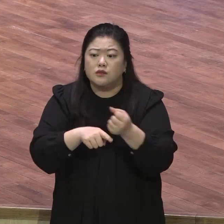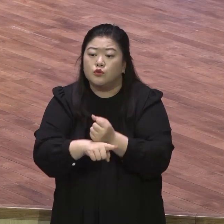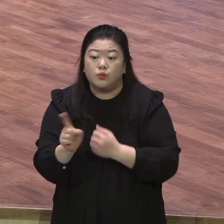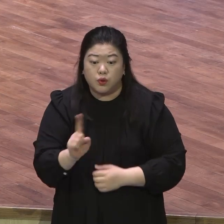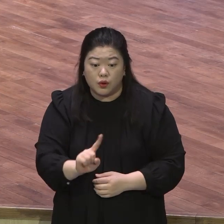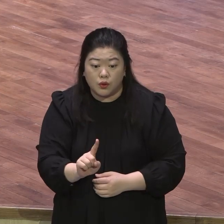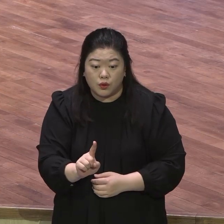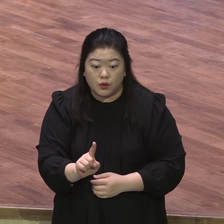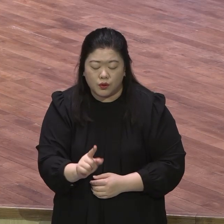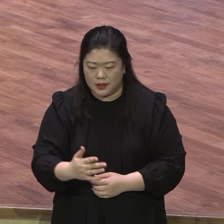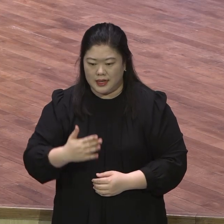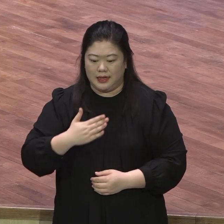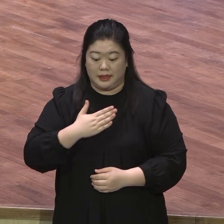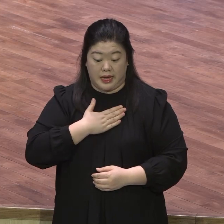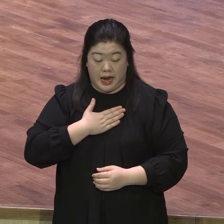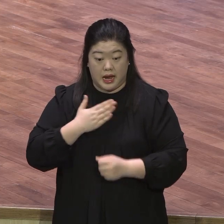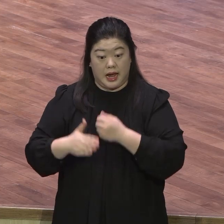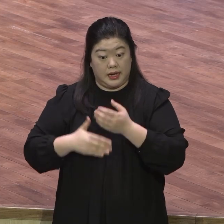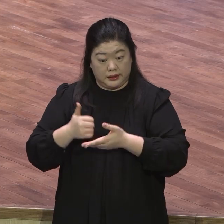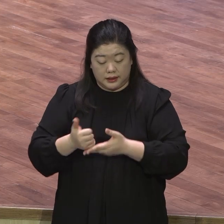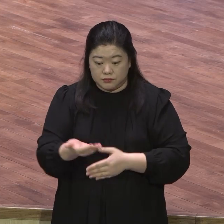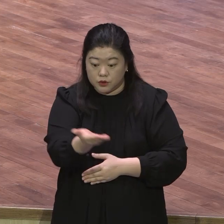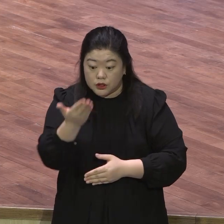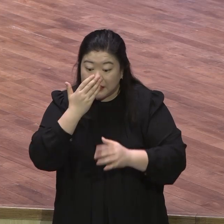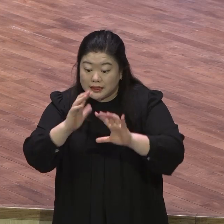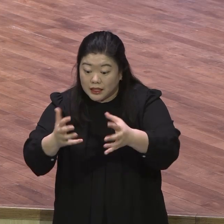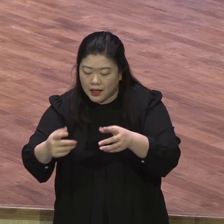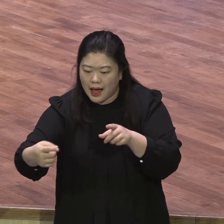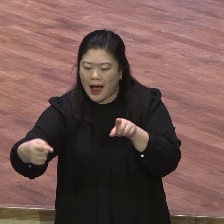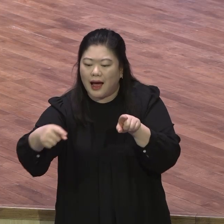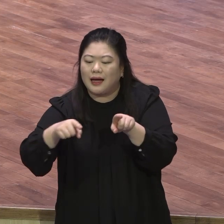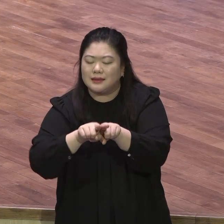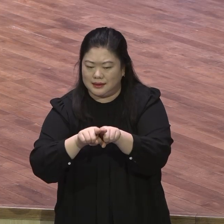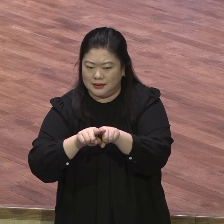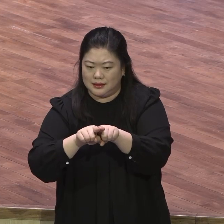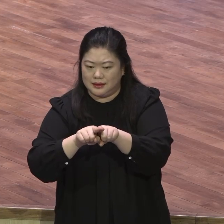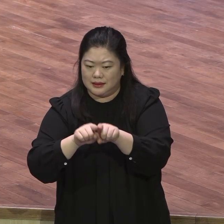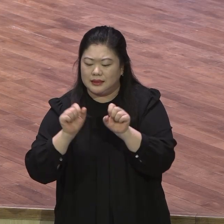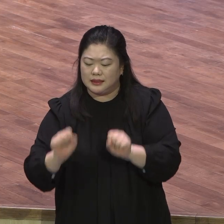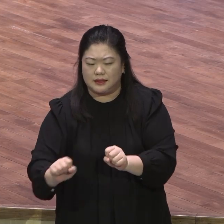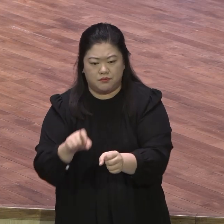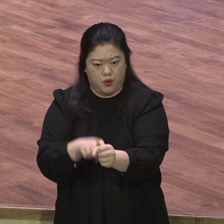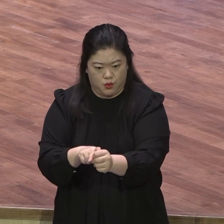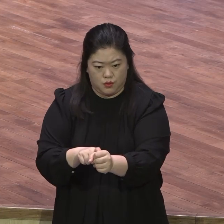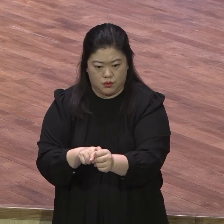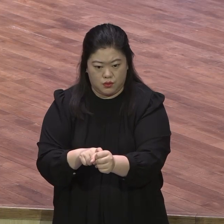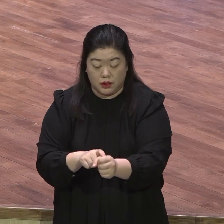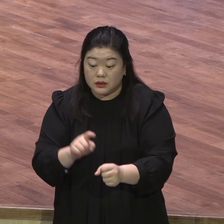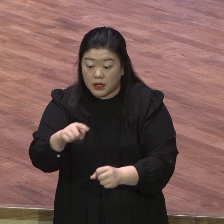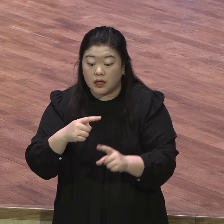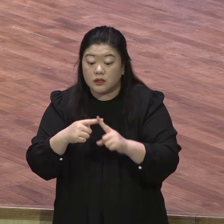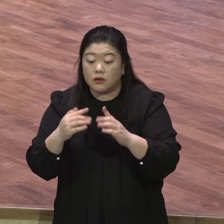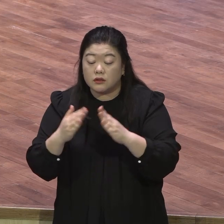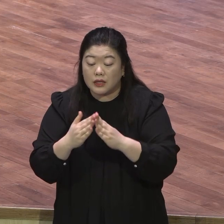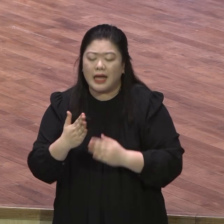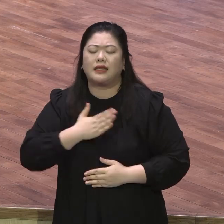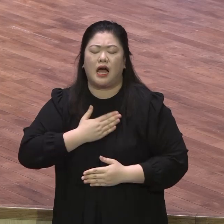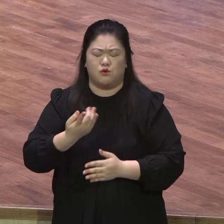그들 중에 그할 성소를 그들이 나를 와여 짓대. 내가